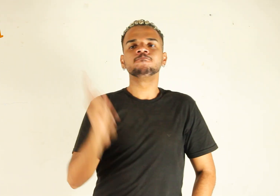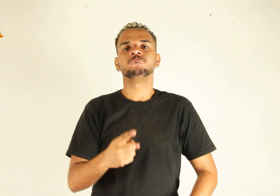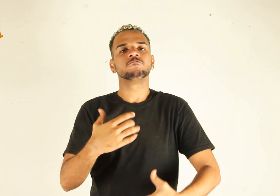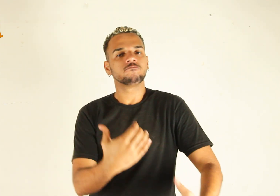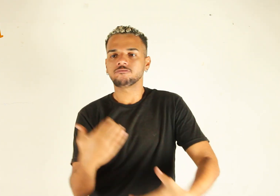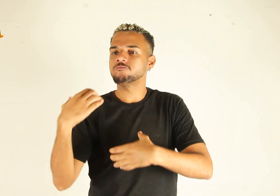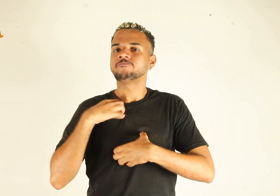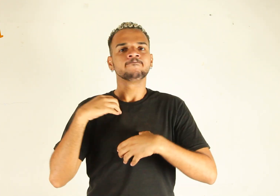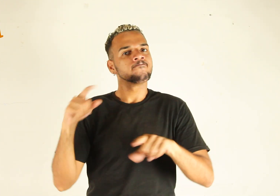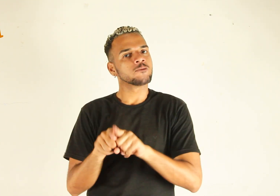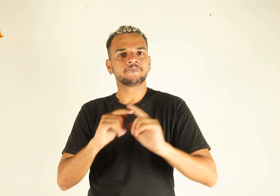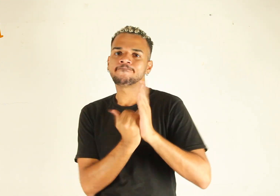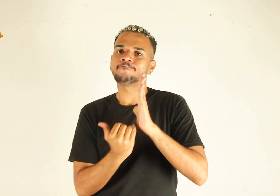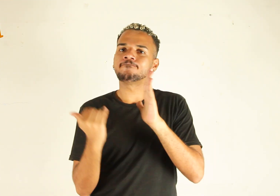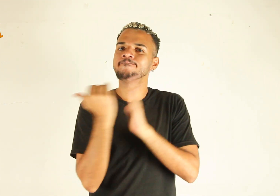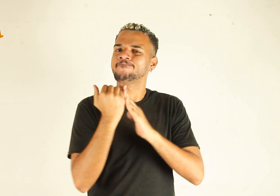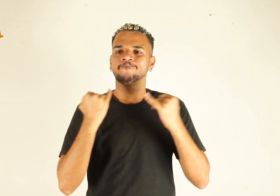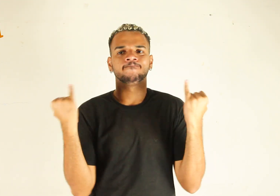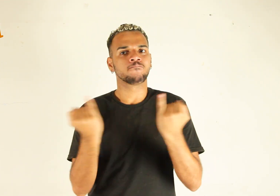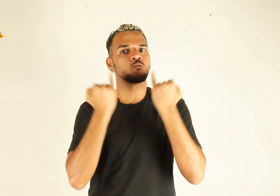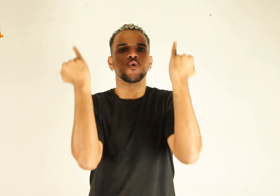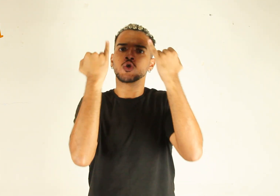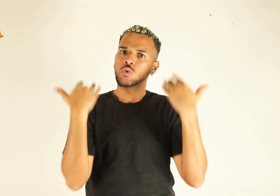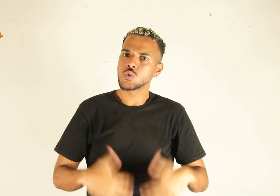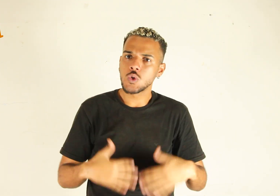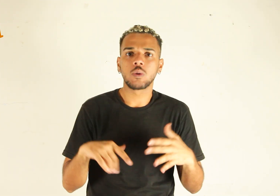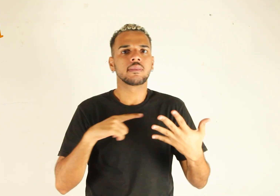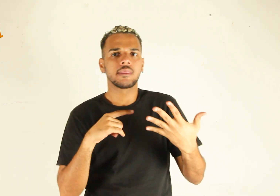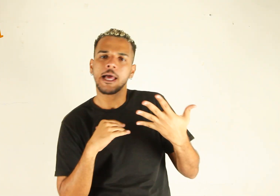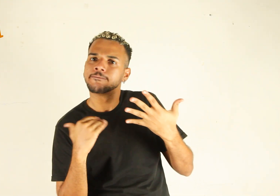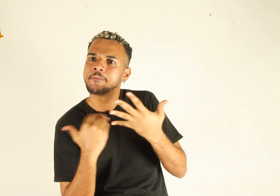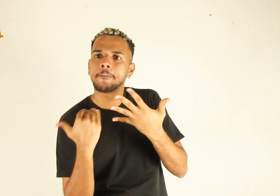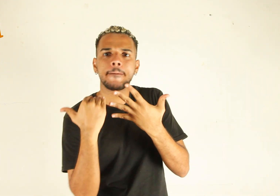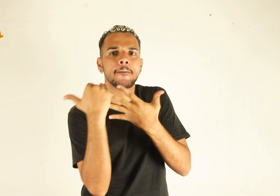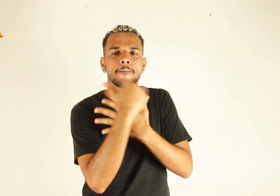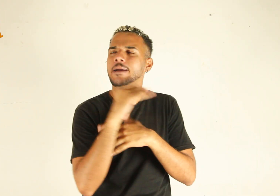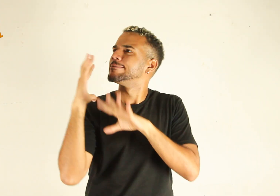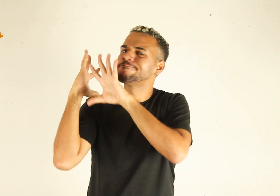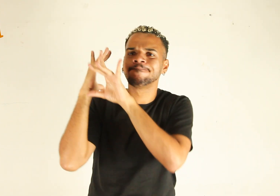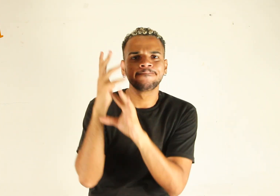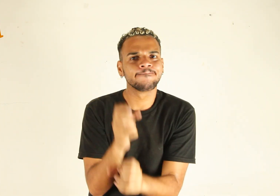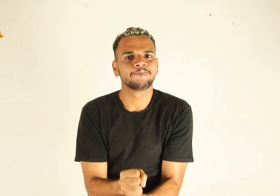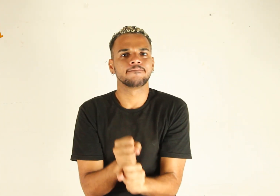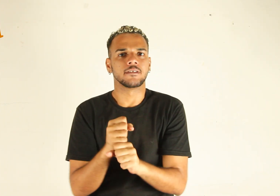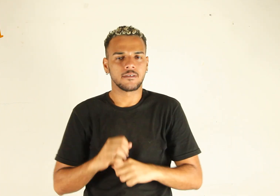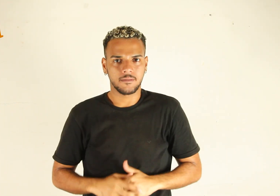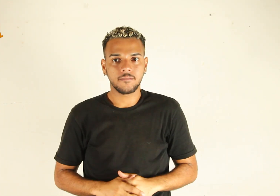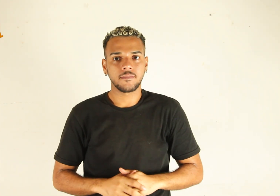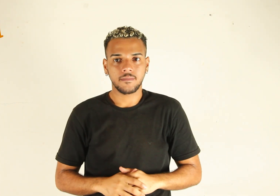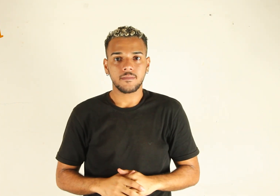Ginga queria convencer os portugueses a anular o Tratado de Vassalagem, afirmando ser filha do soberano e